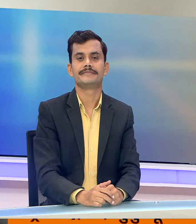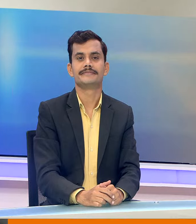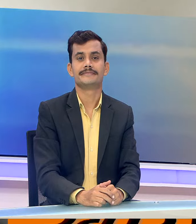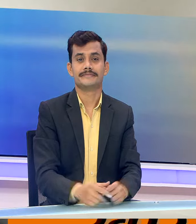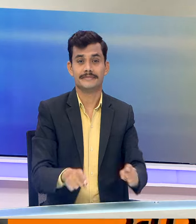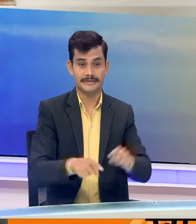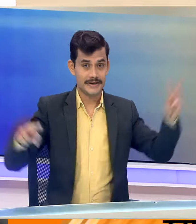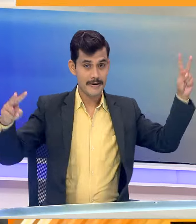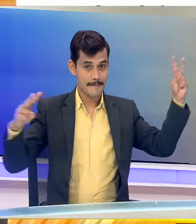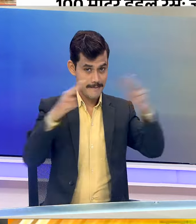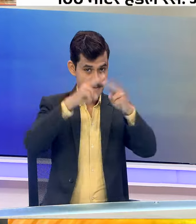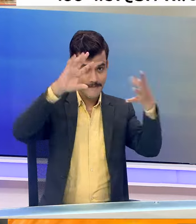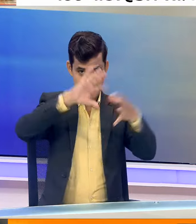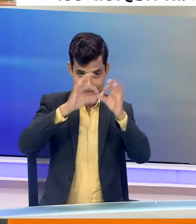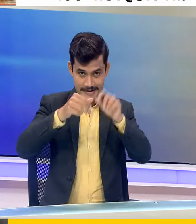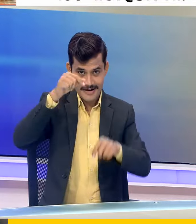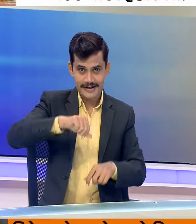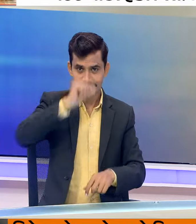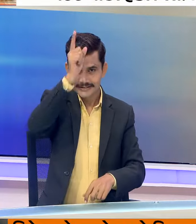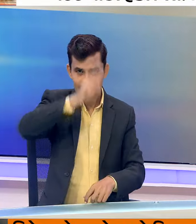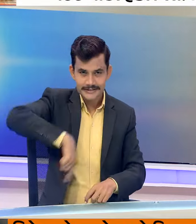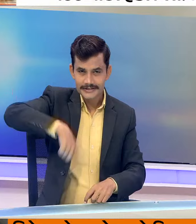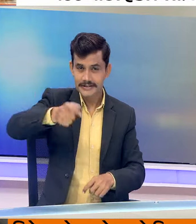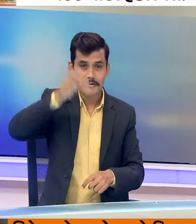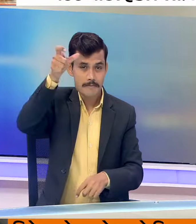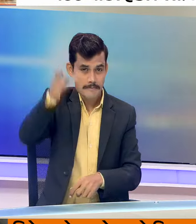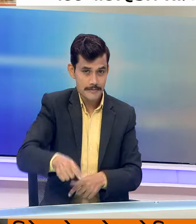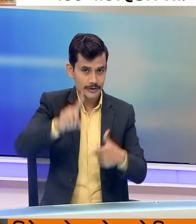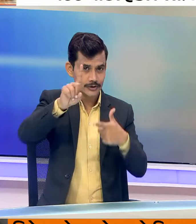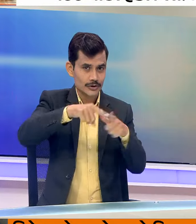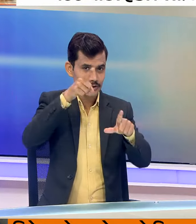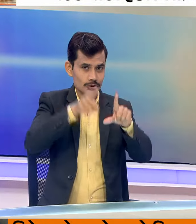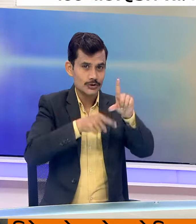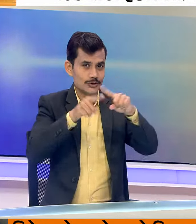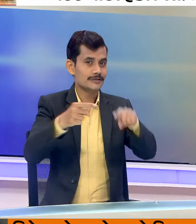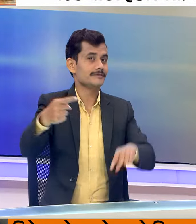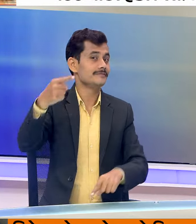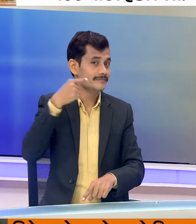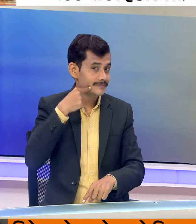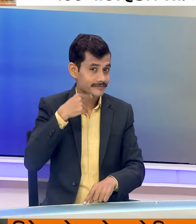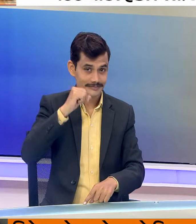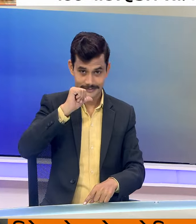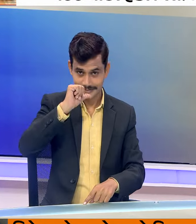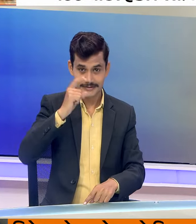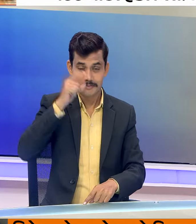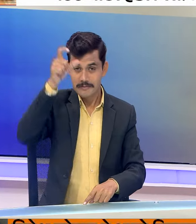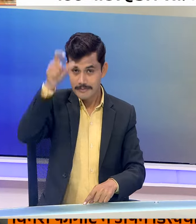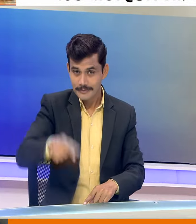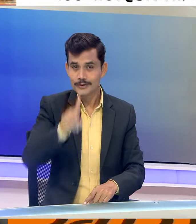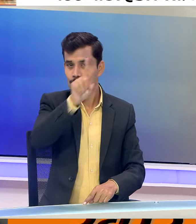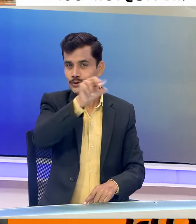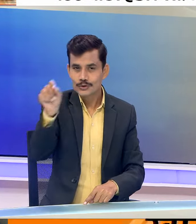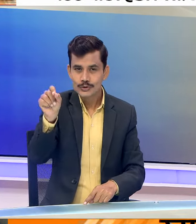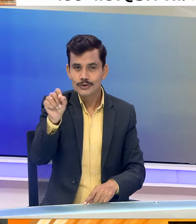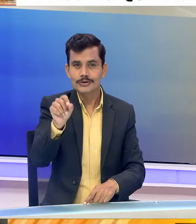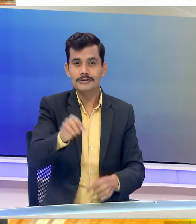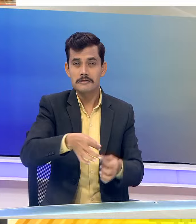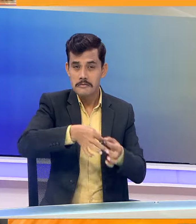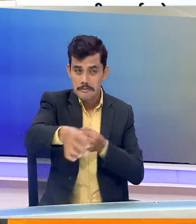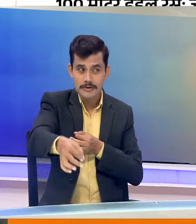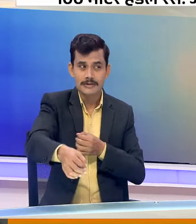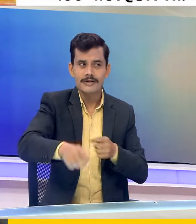वहीं पेरिस ओलंपिक में आज भारतीय एथलीट ज्योति याराजी महिलाओं की 100 मीटर बाधा दौड़ के रैपचेस